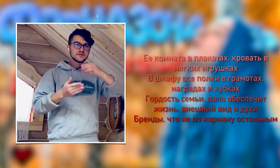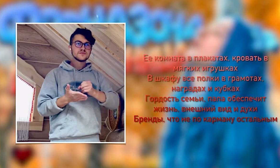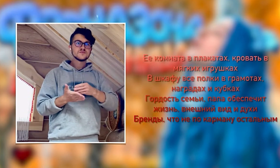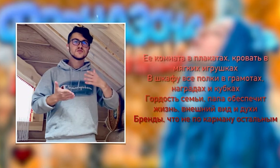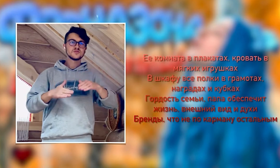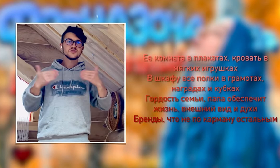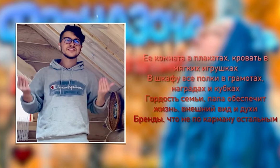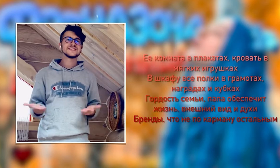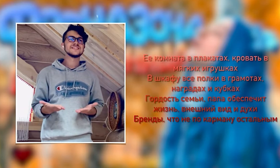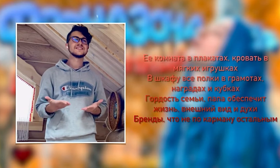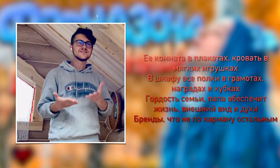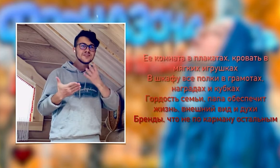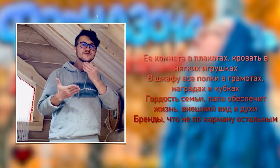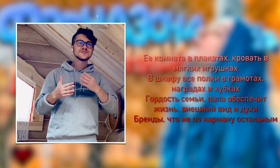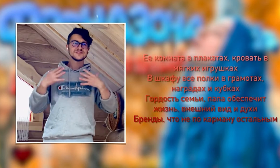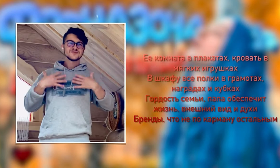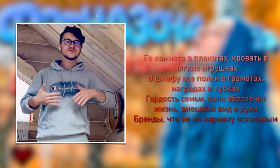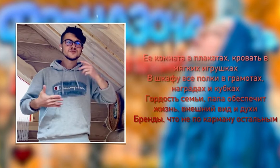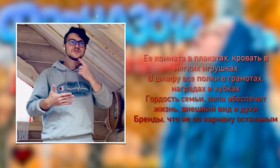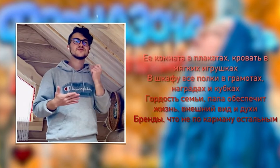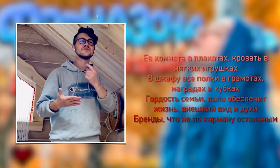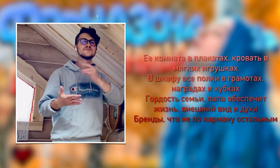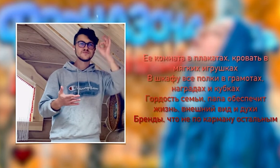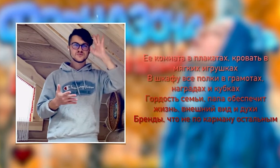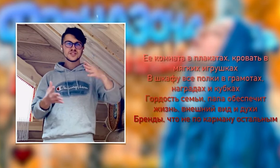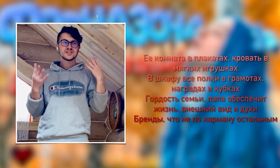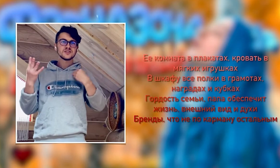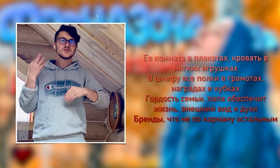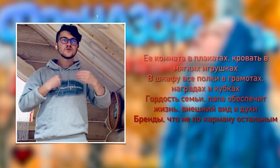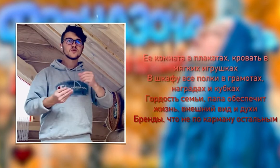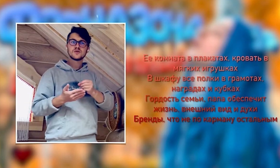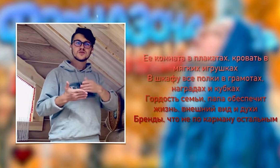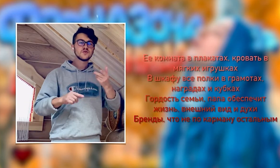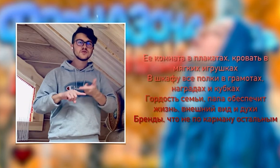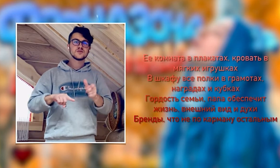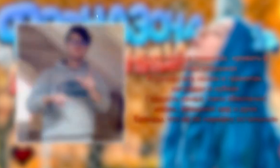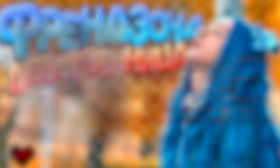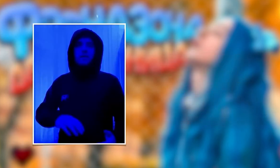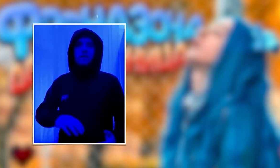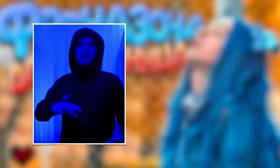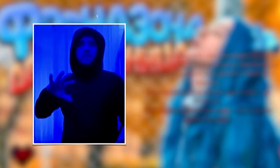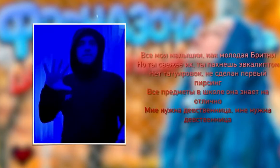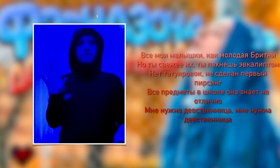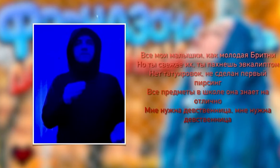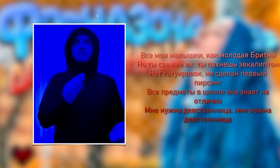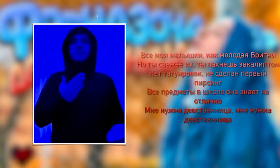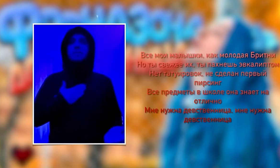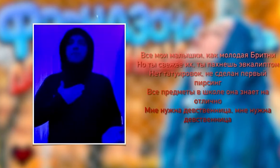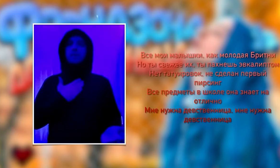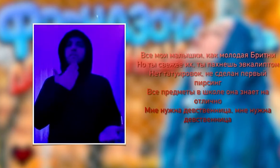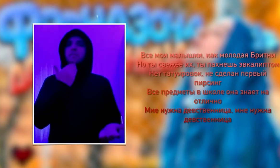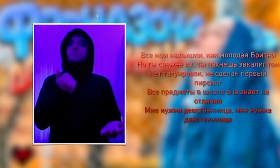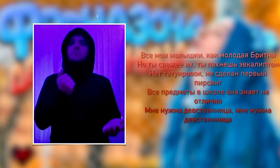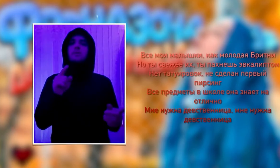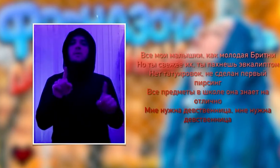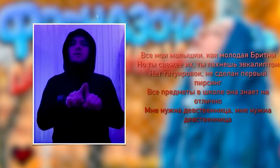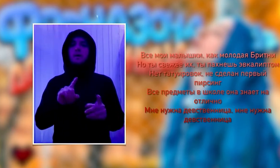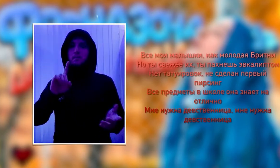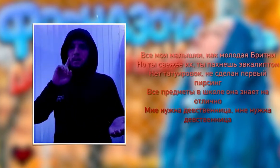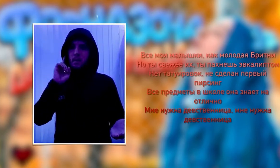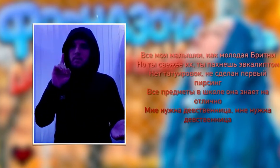семьи, папа обеспечит жизнь. Внешний вид и духи, бренды, что не по карману остальным. Все малышки,